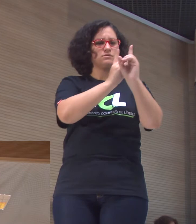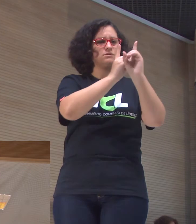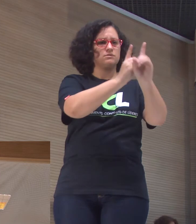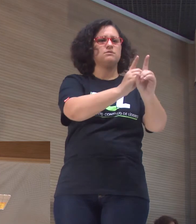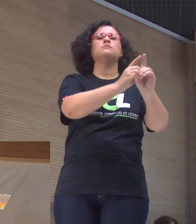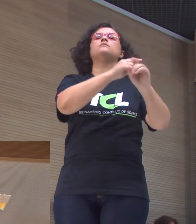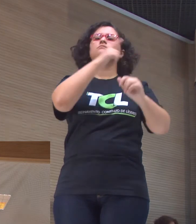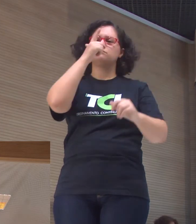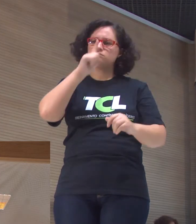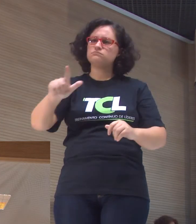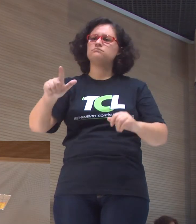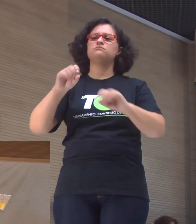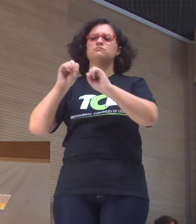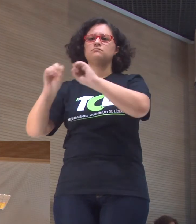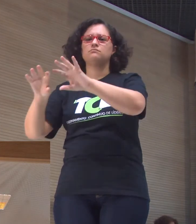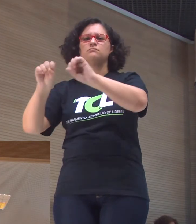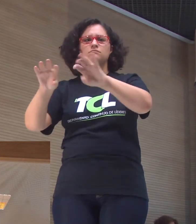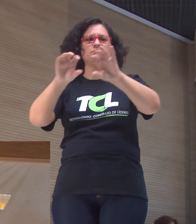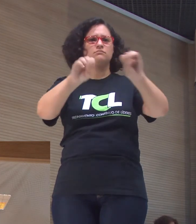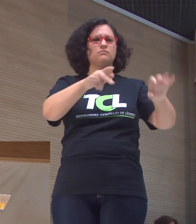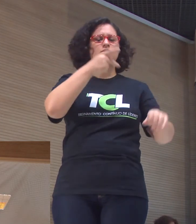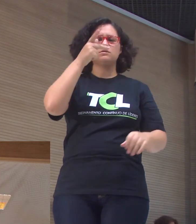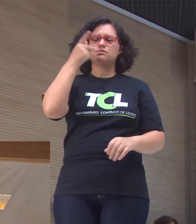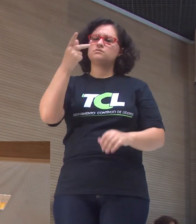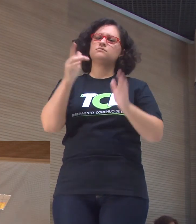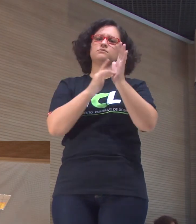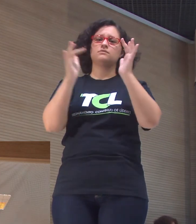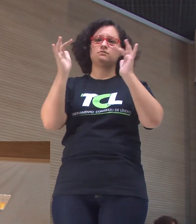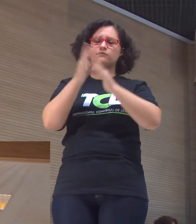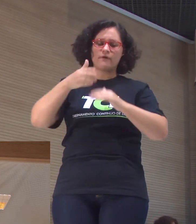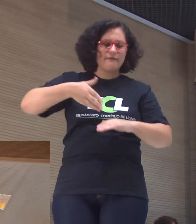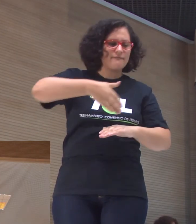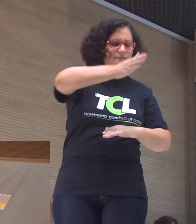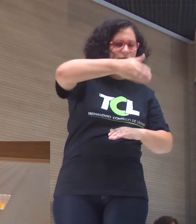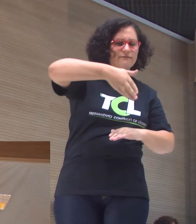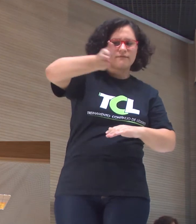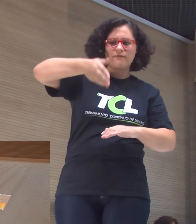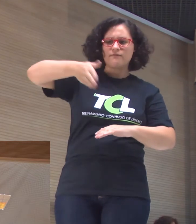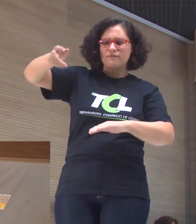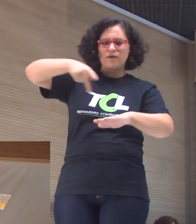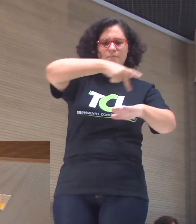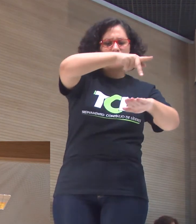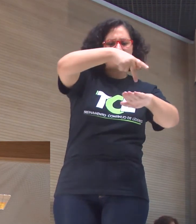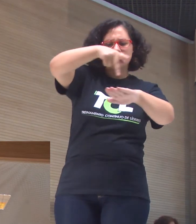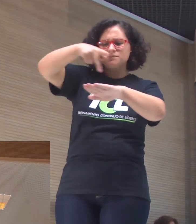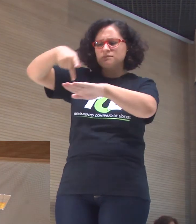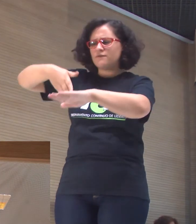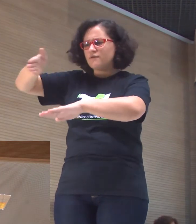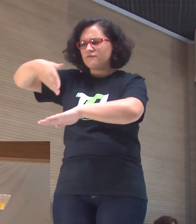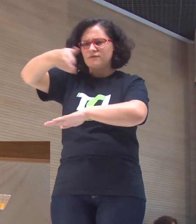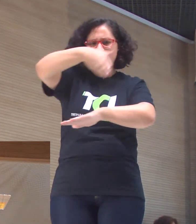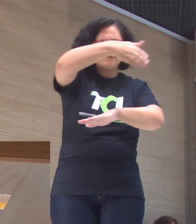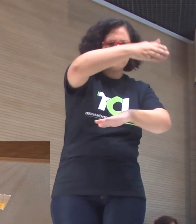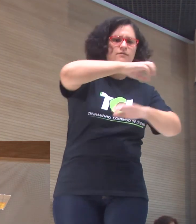ensinar. Ele disse: vão, façam discípulos de todas as nações, batizando-os em